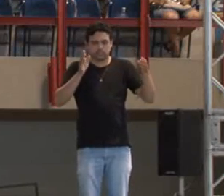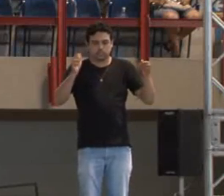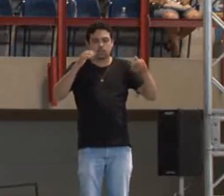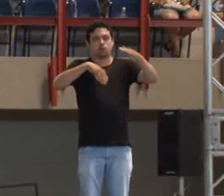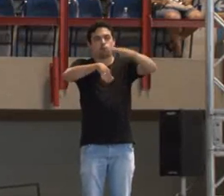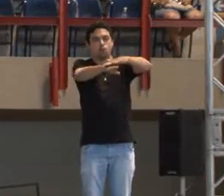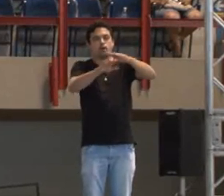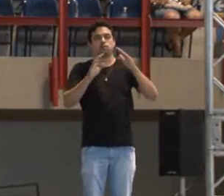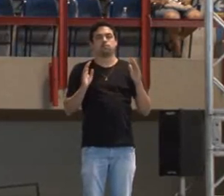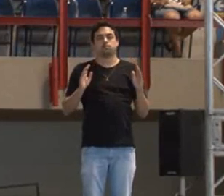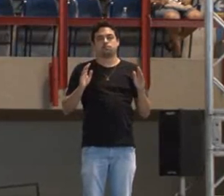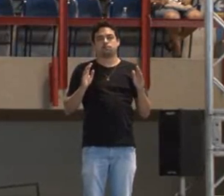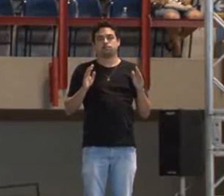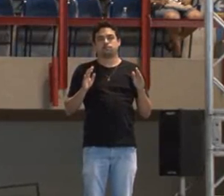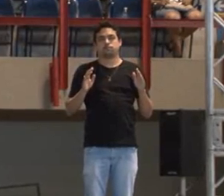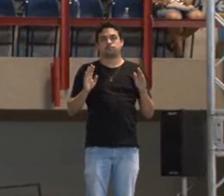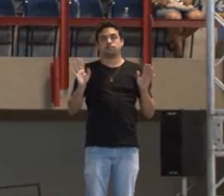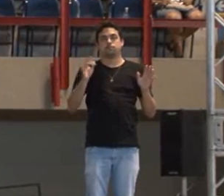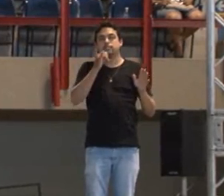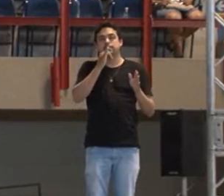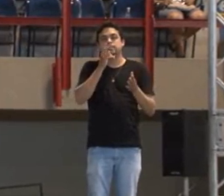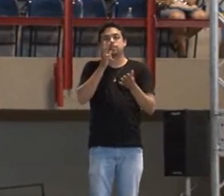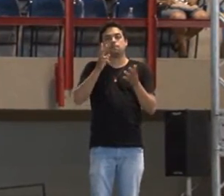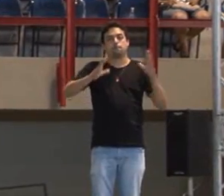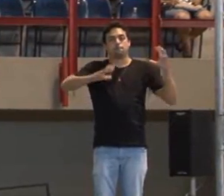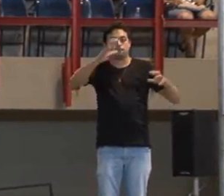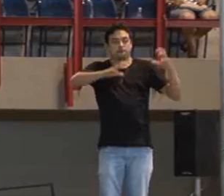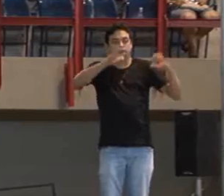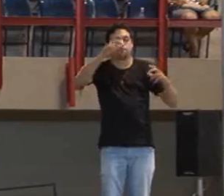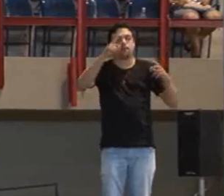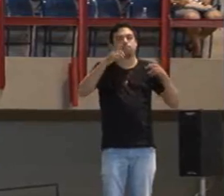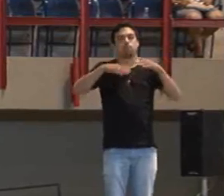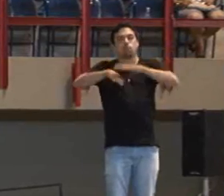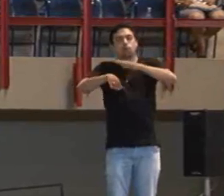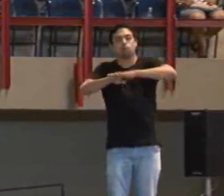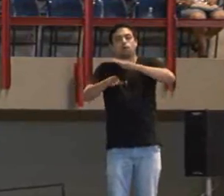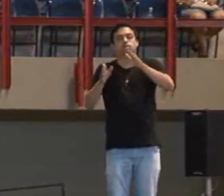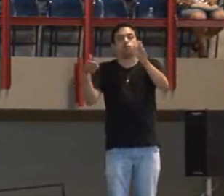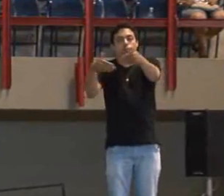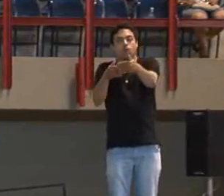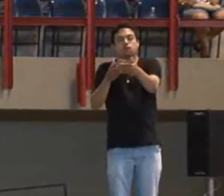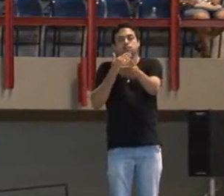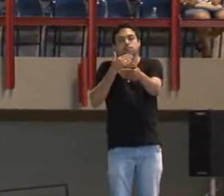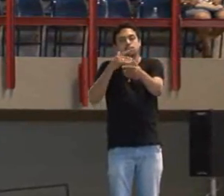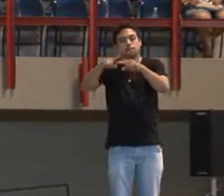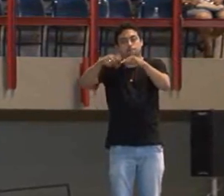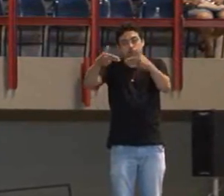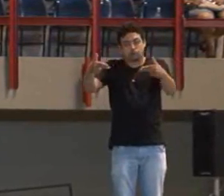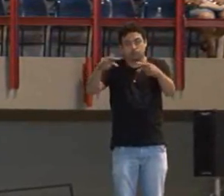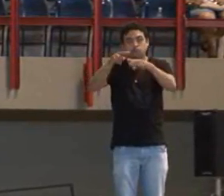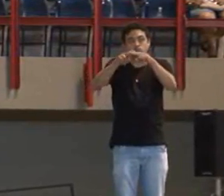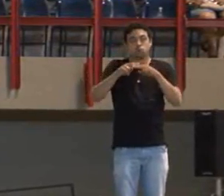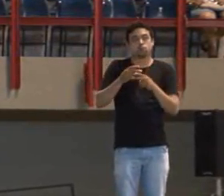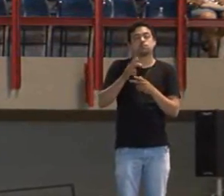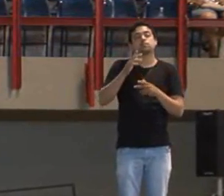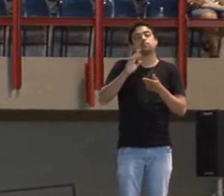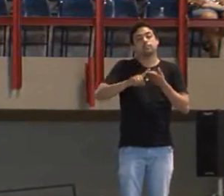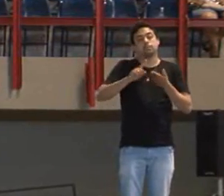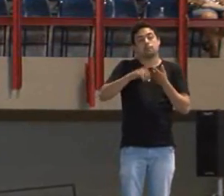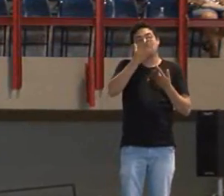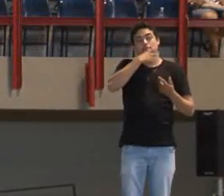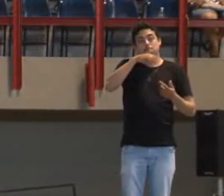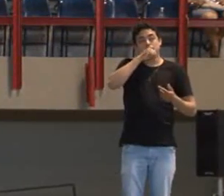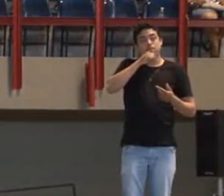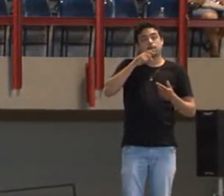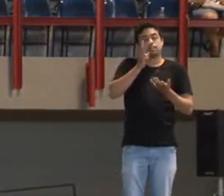ele entoca lá. Então ficam sempre brigando desse modo. Então lanterna, para um cara prevenido como meu pai,